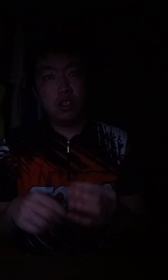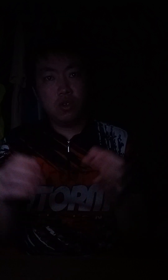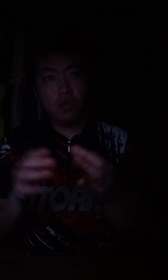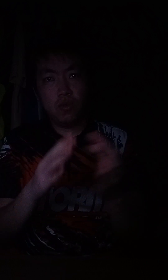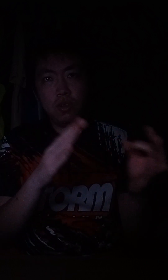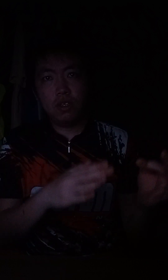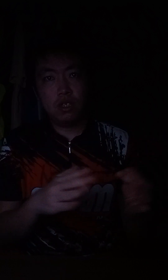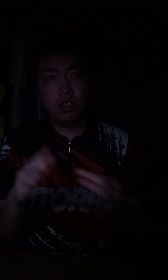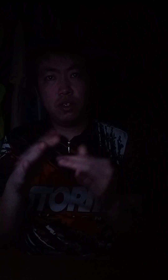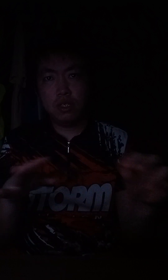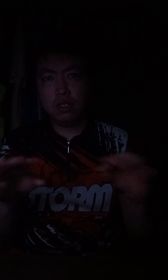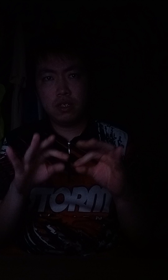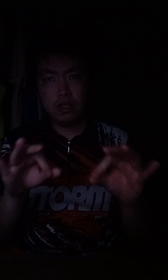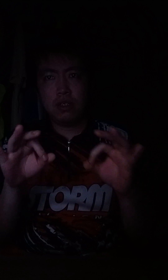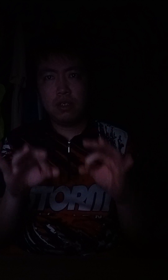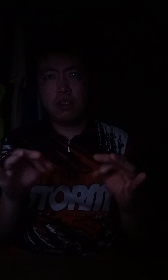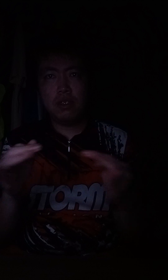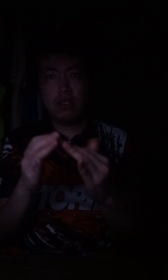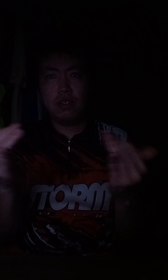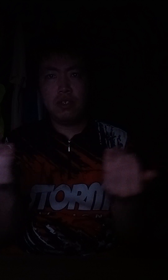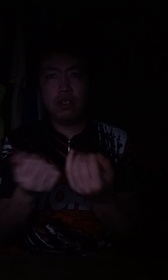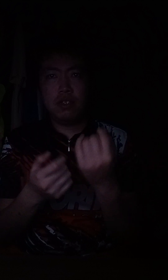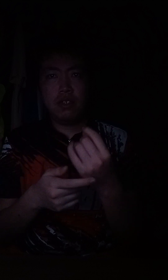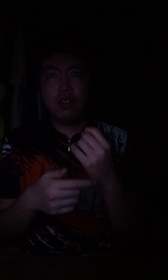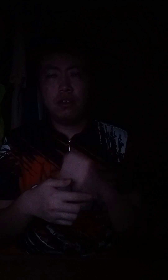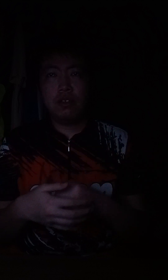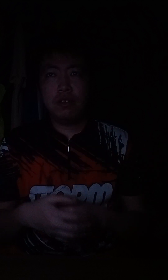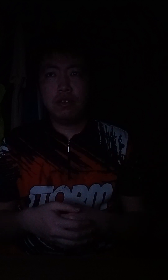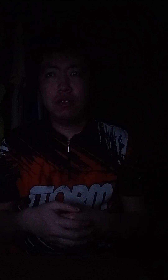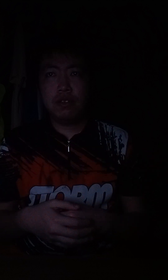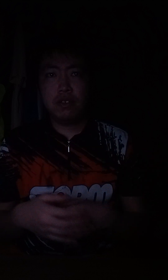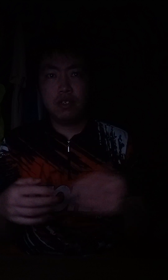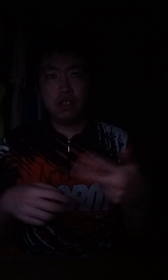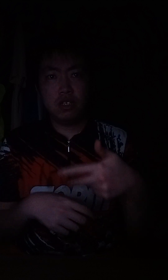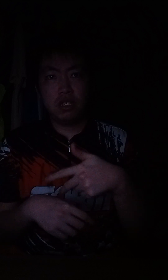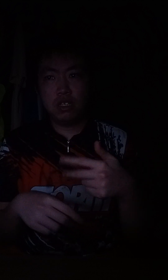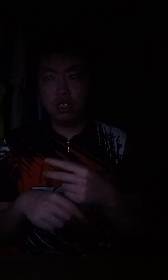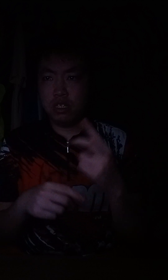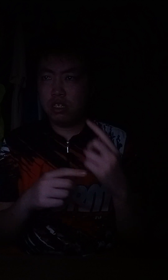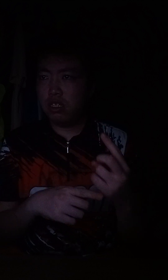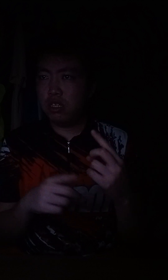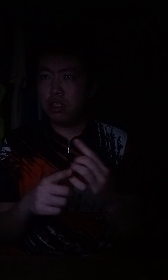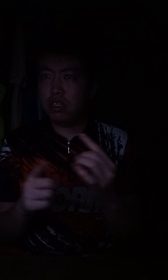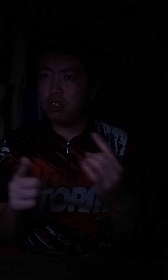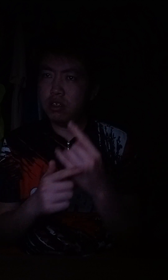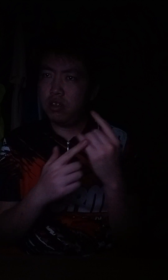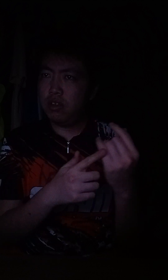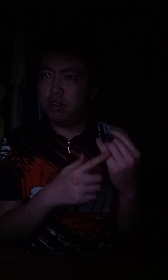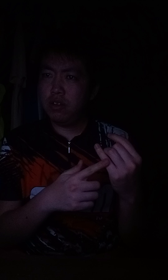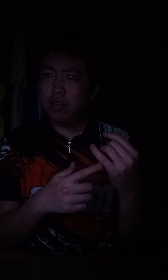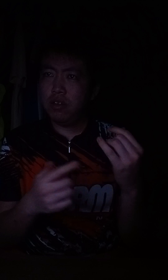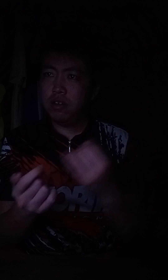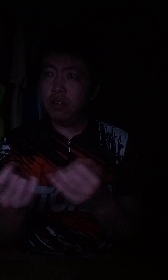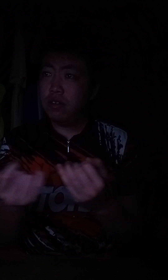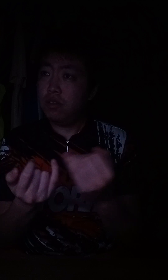외국인 기사를 채용하는 방안을 추진하고 나섰습니다. 마을버스 기사 인력난이 심각해서인데요. 하지만